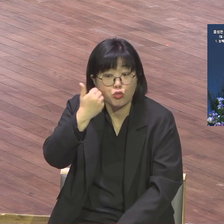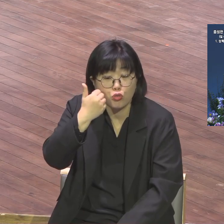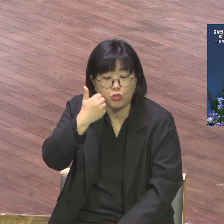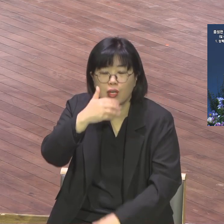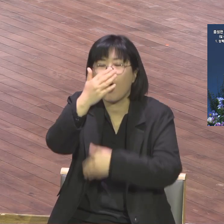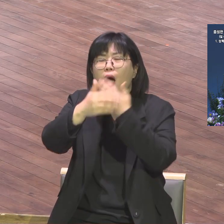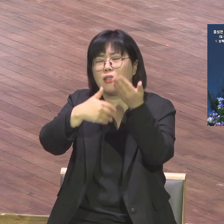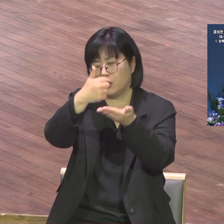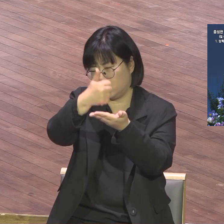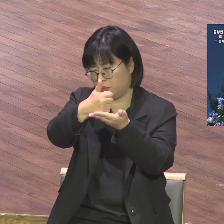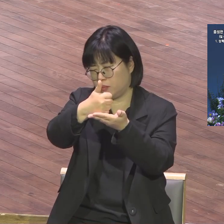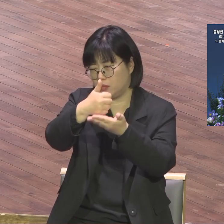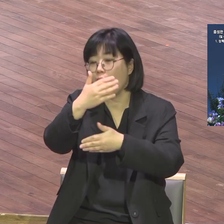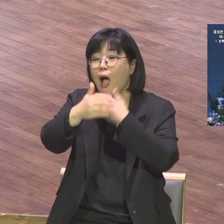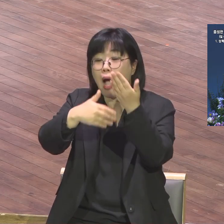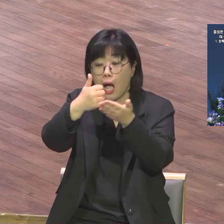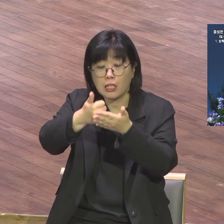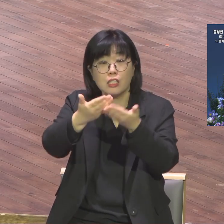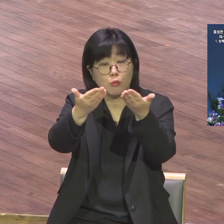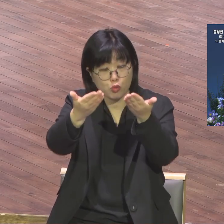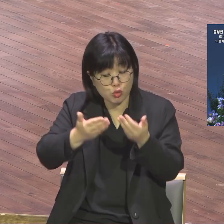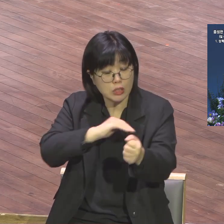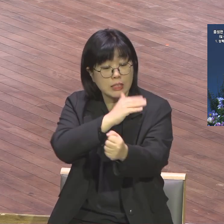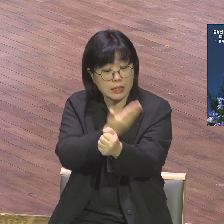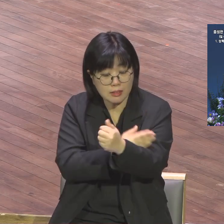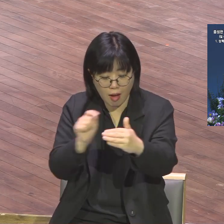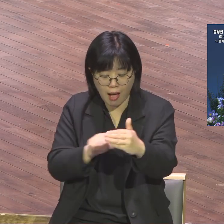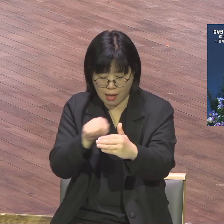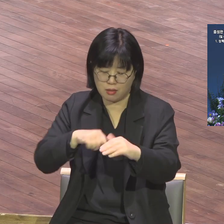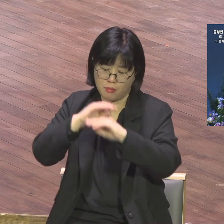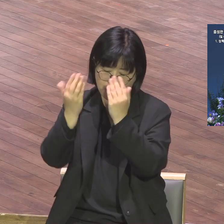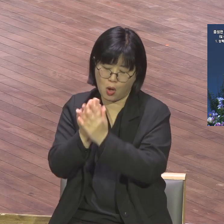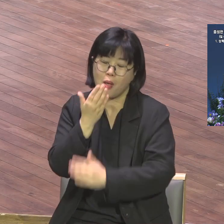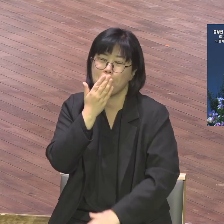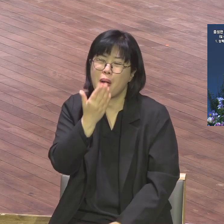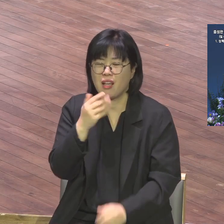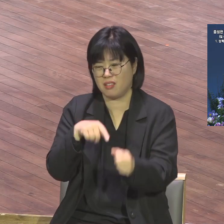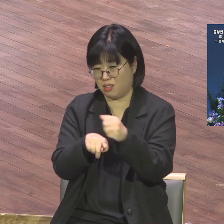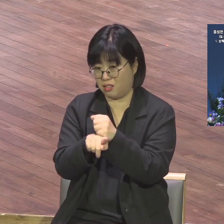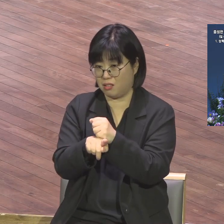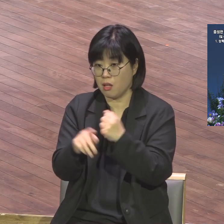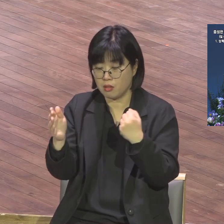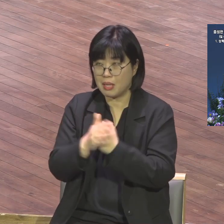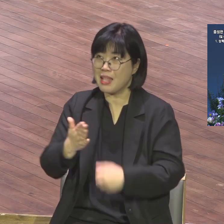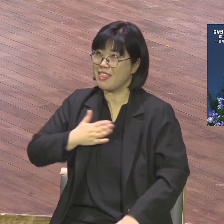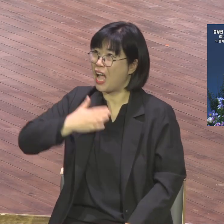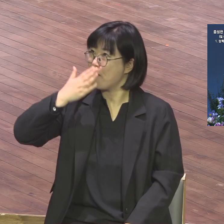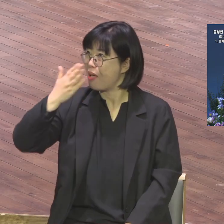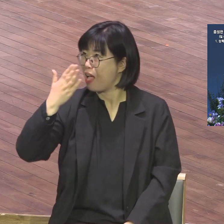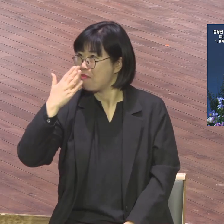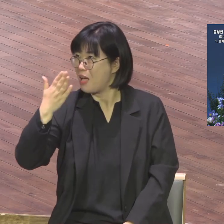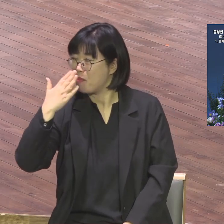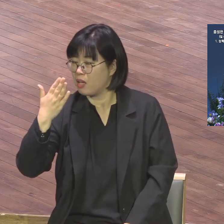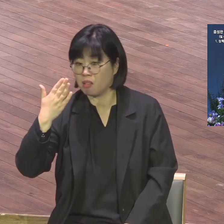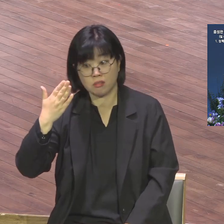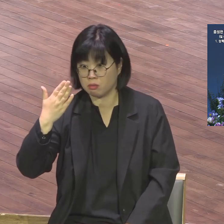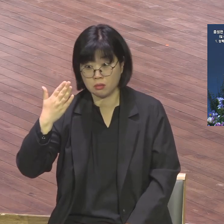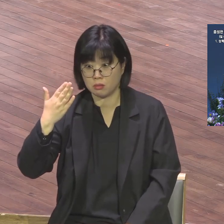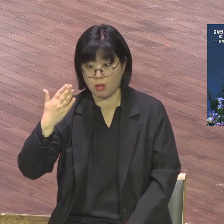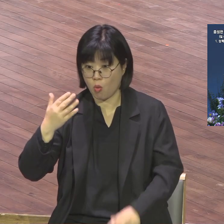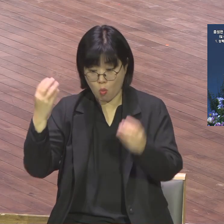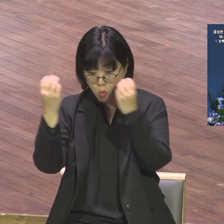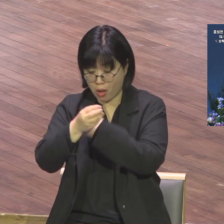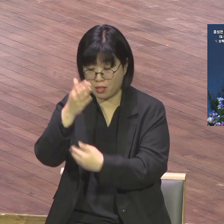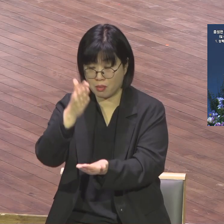모든 세상적인 삶은 다 무너지게 되어 있어요. 우리는 속지 말아야 돼요. 내게 능력 주시는 자, 아멘.